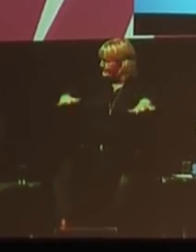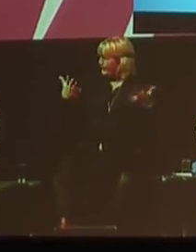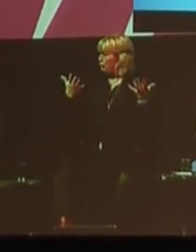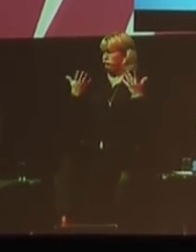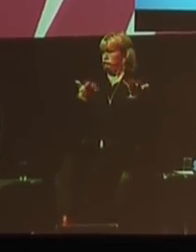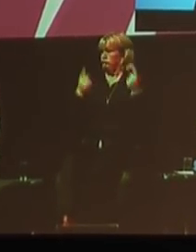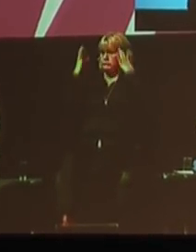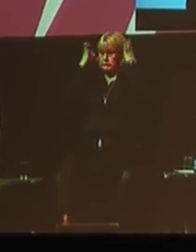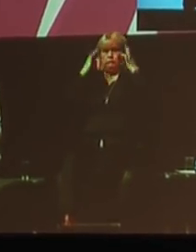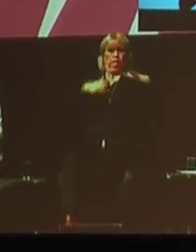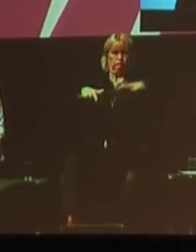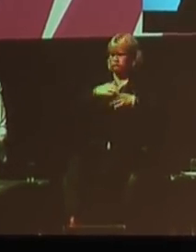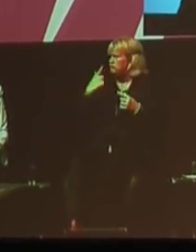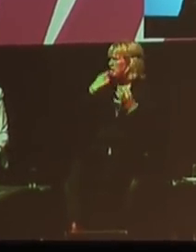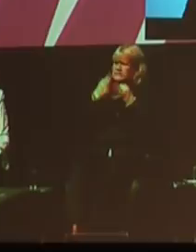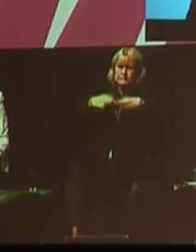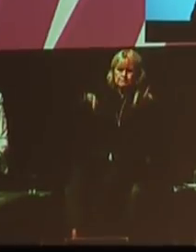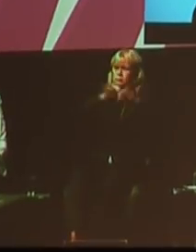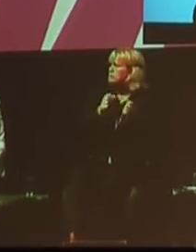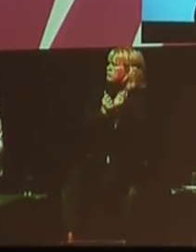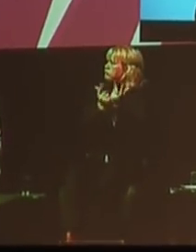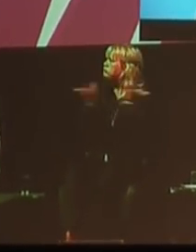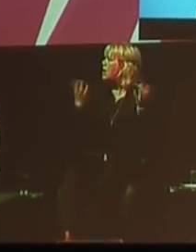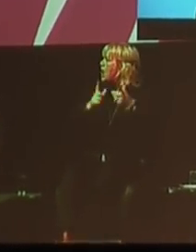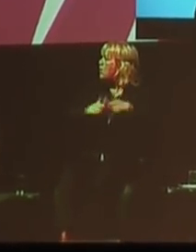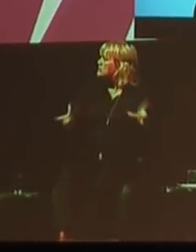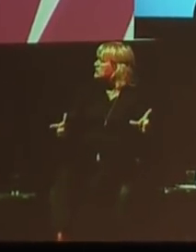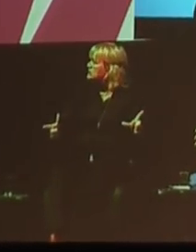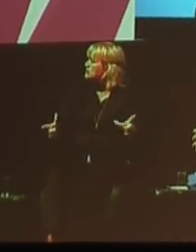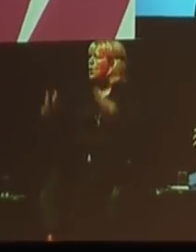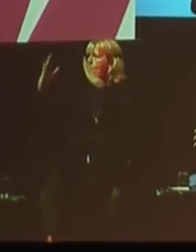etwas auf die Beine zu stellen. Gibt es dazu noch Meinungen?